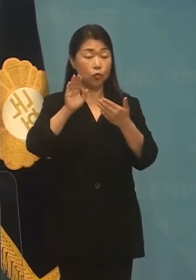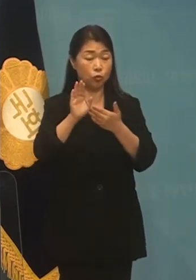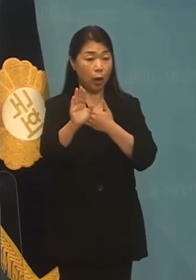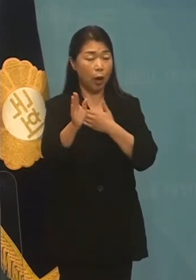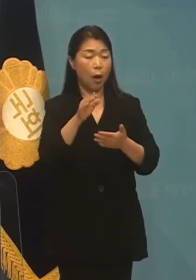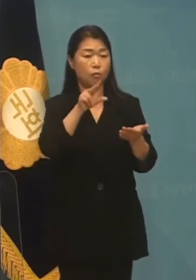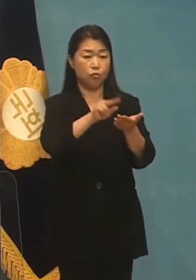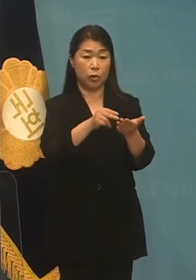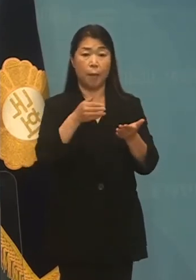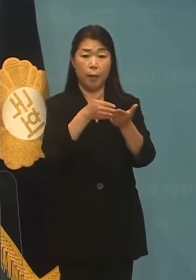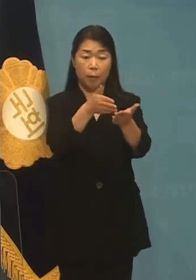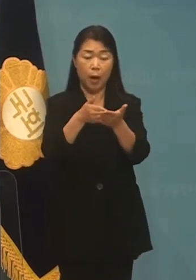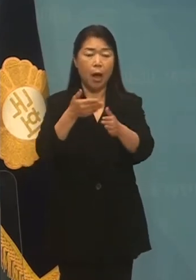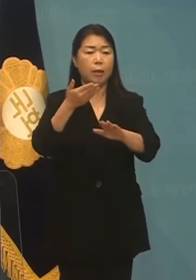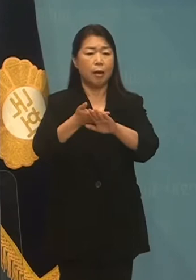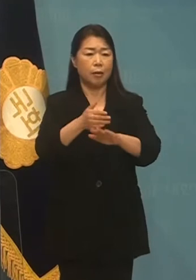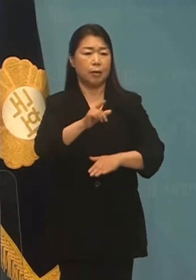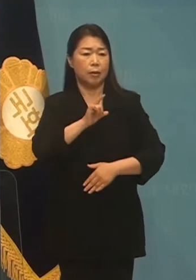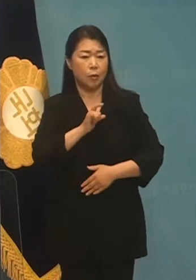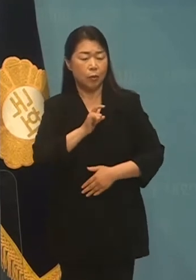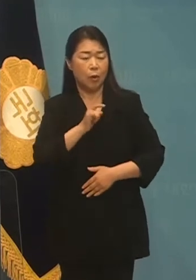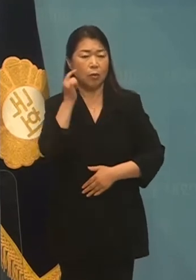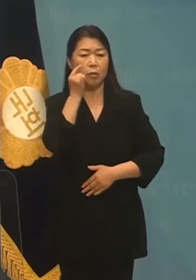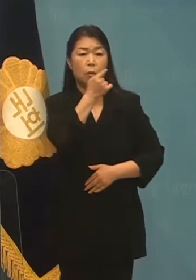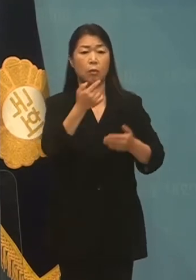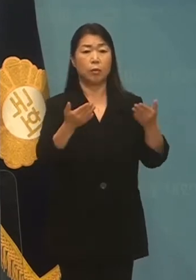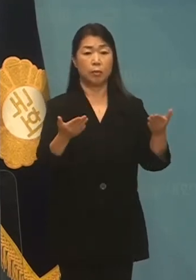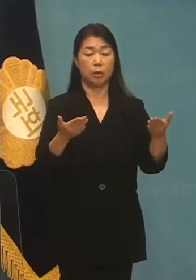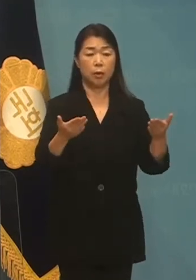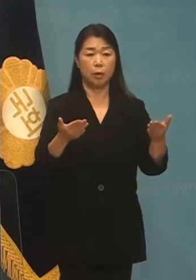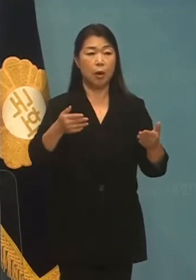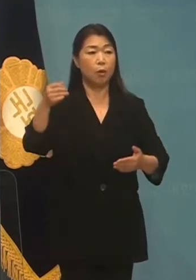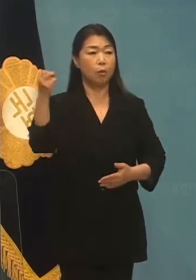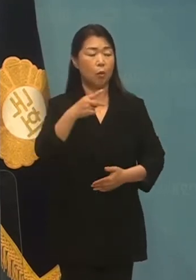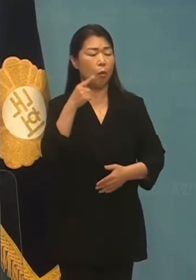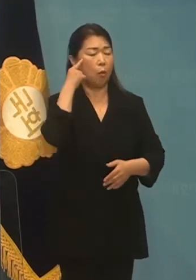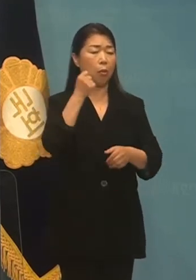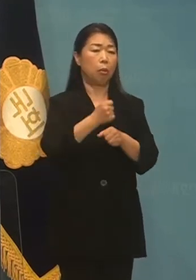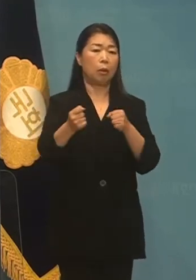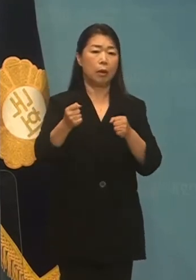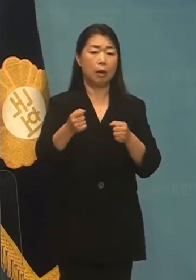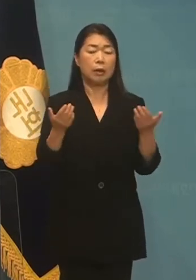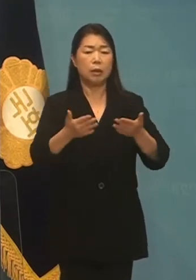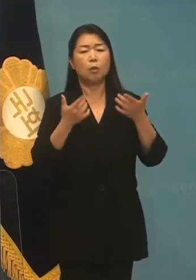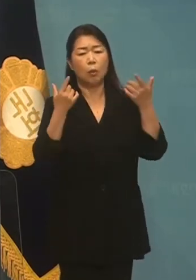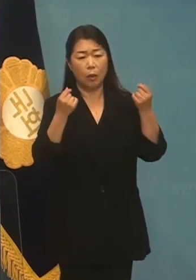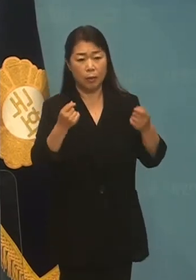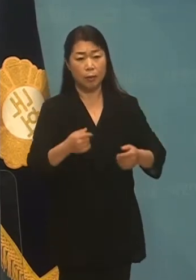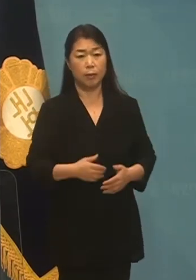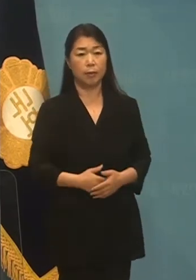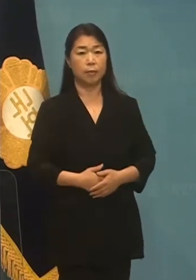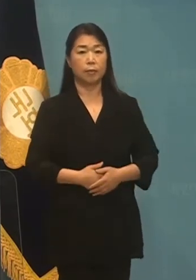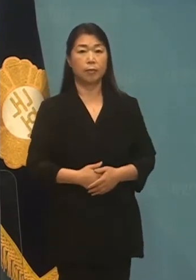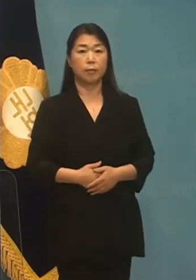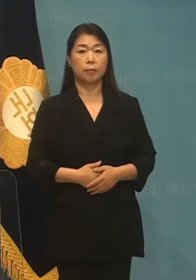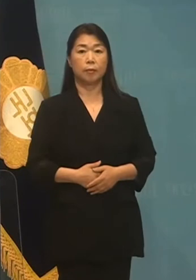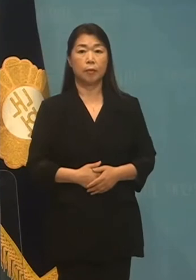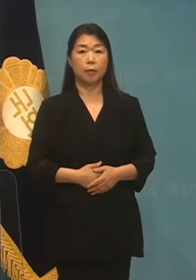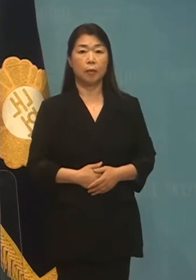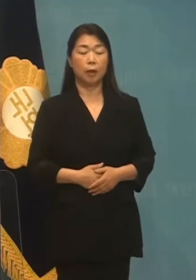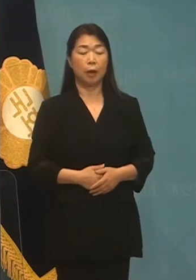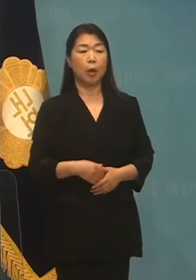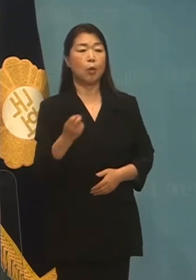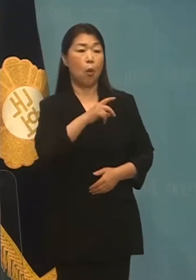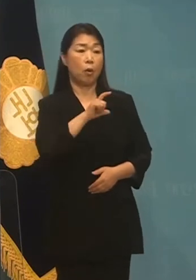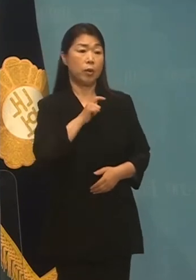이후에 제기된 다른 의혹들도 근거가 없고 황당무계한 것은 마찬가지입니다. 의혹 네